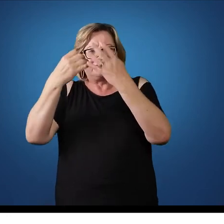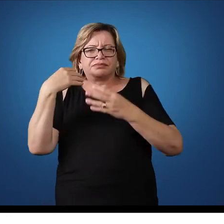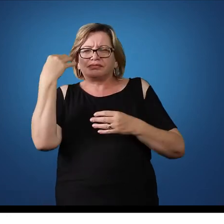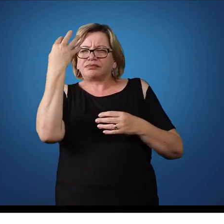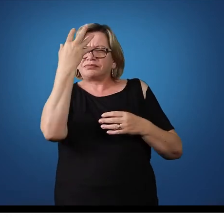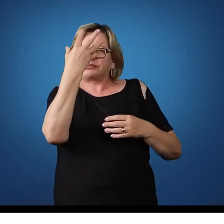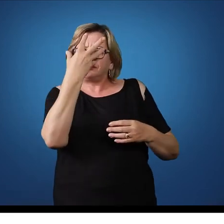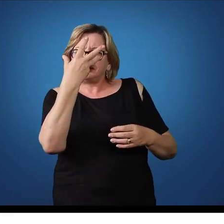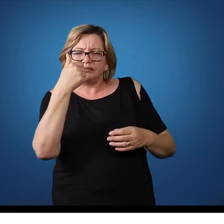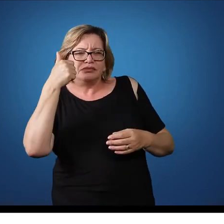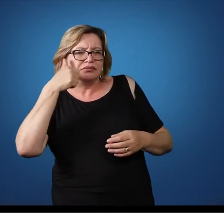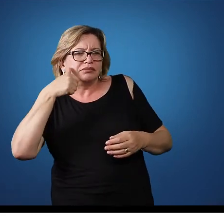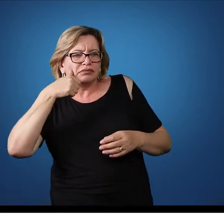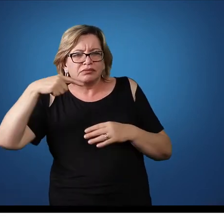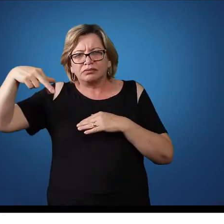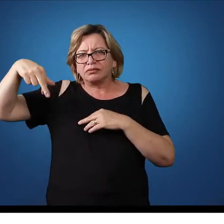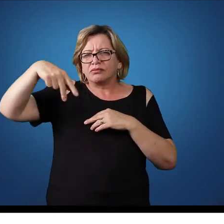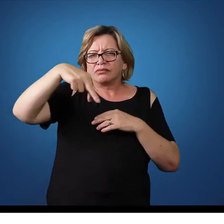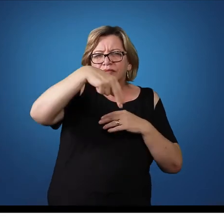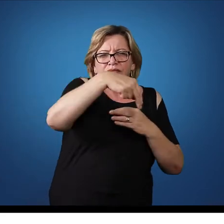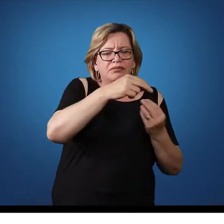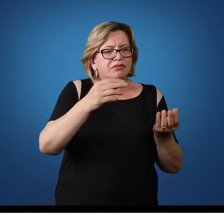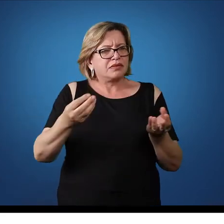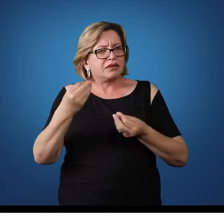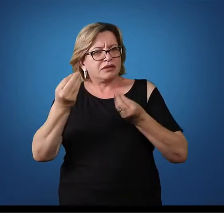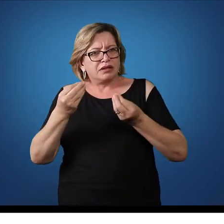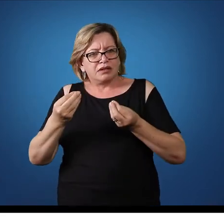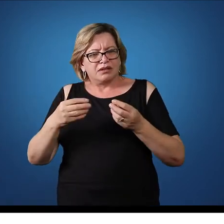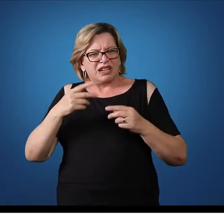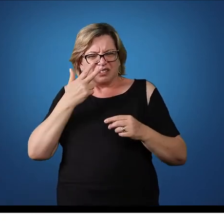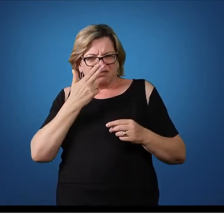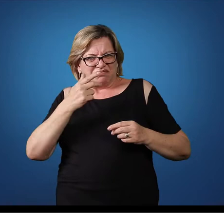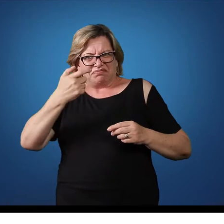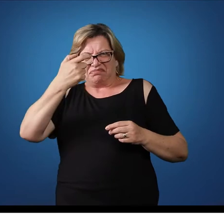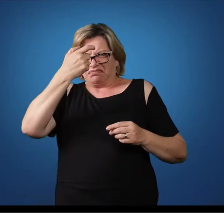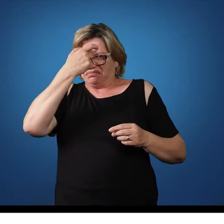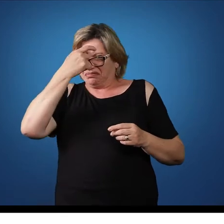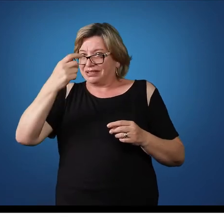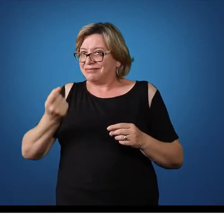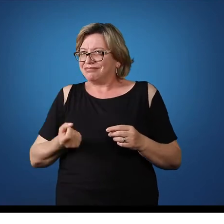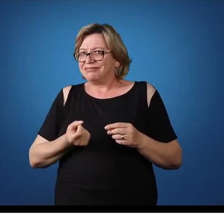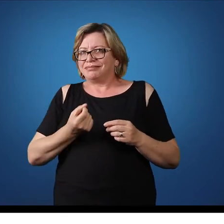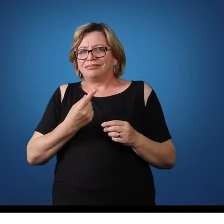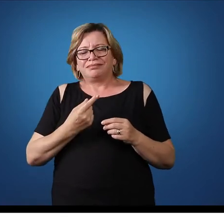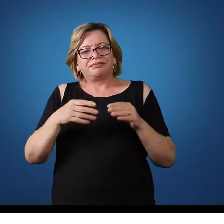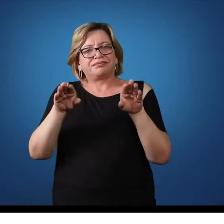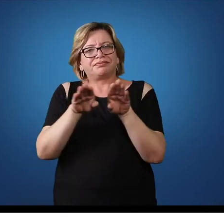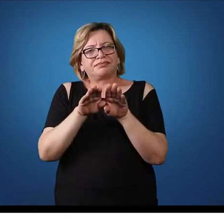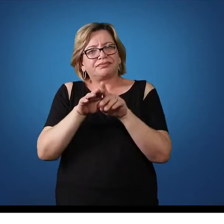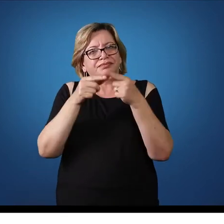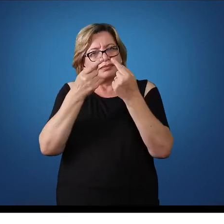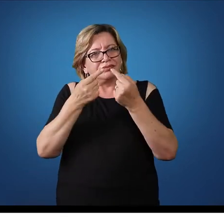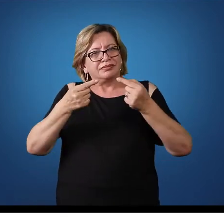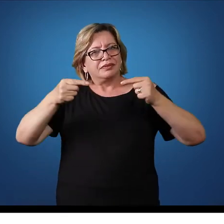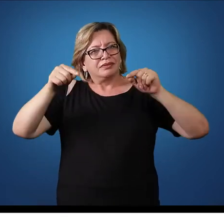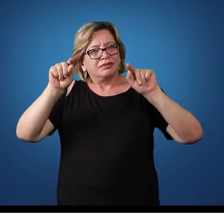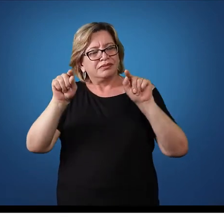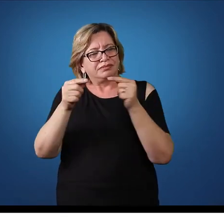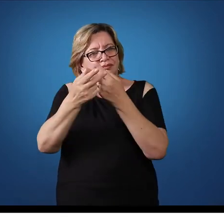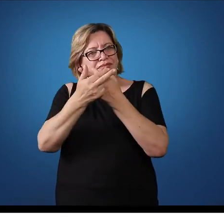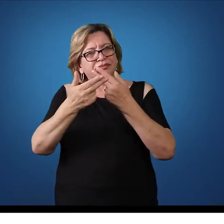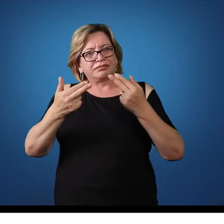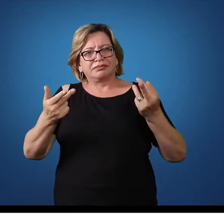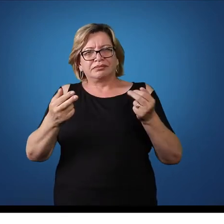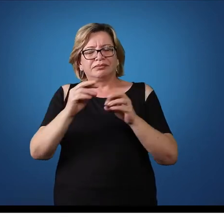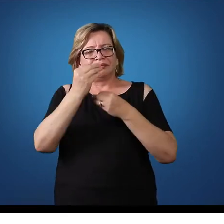uma passante, né? Coisa que chocava a moralidade da época. Mesmo músicas, como, por exemplo, a Sagração da Primavera,